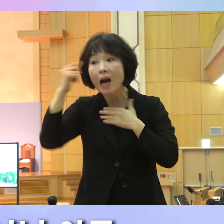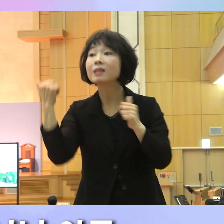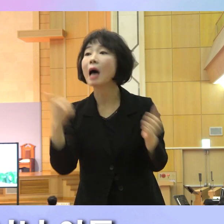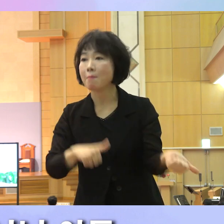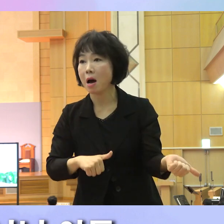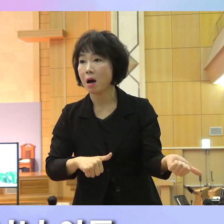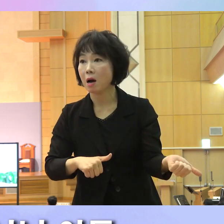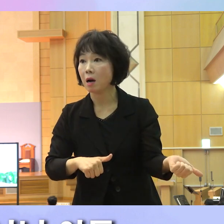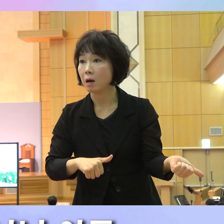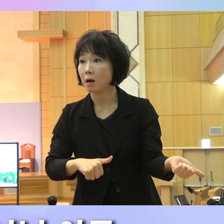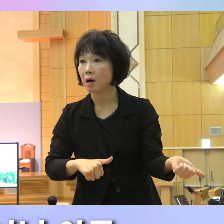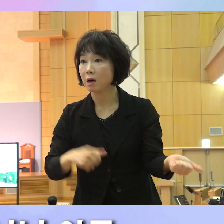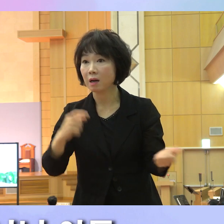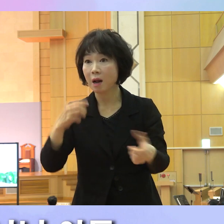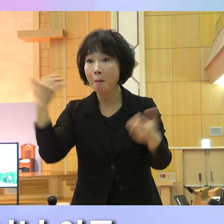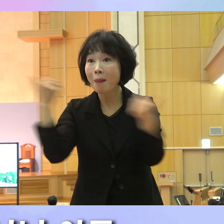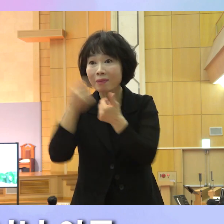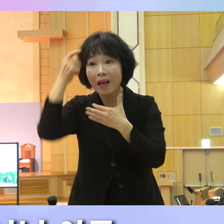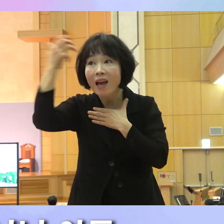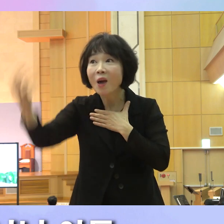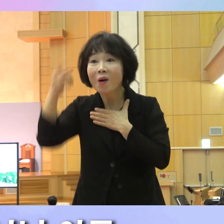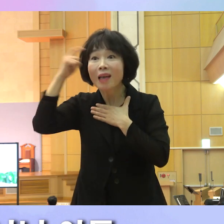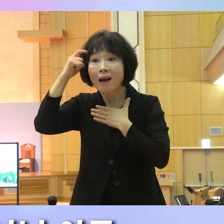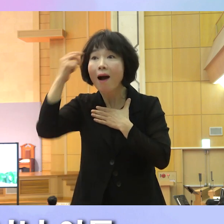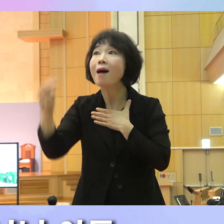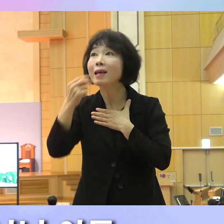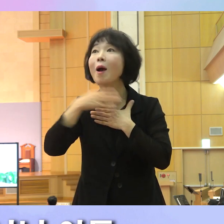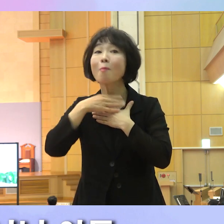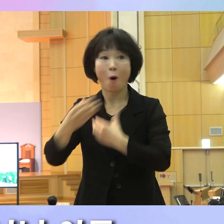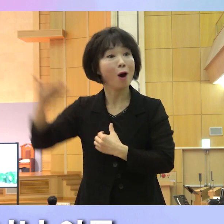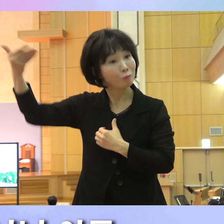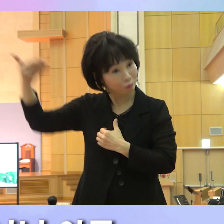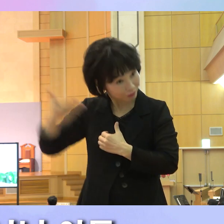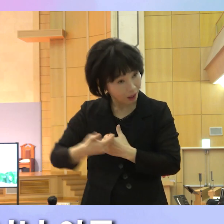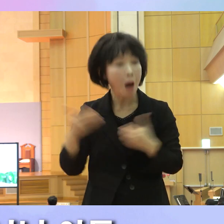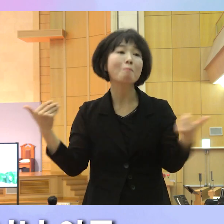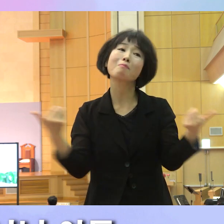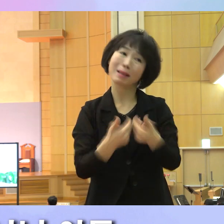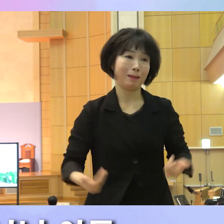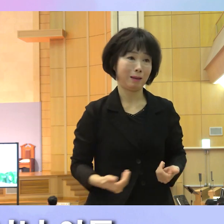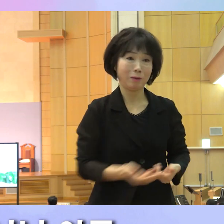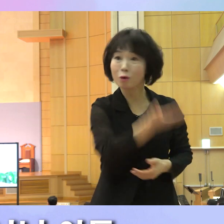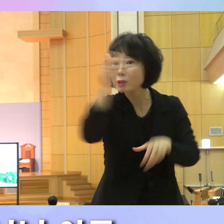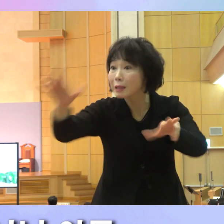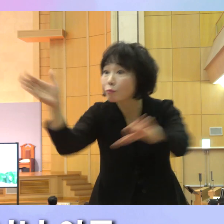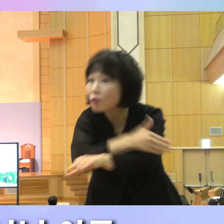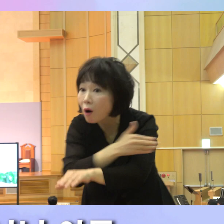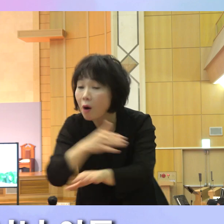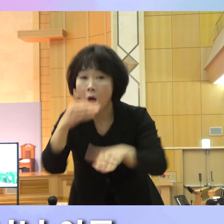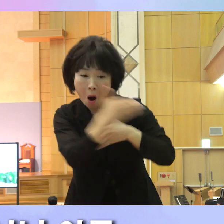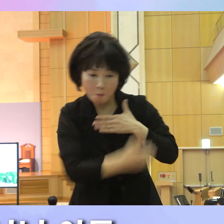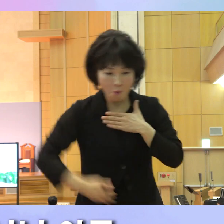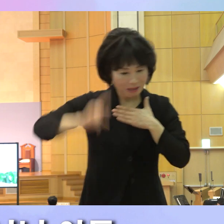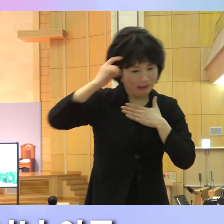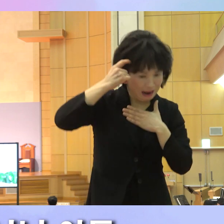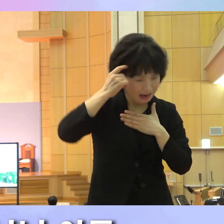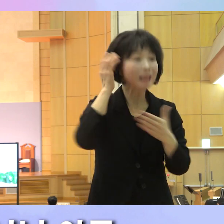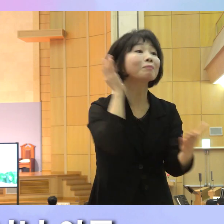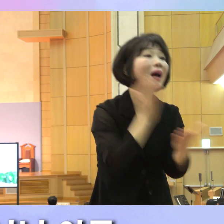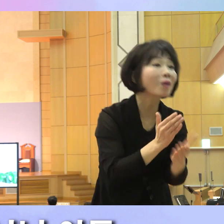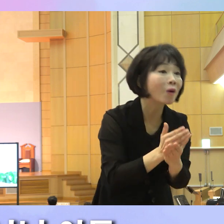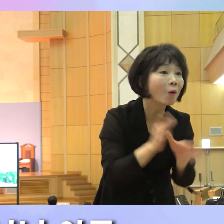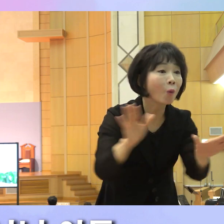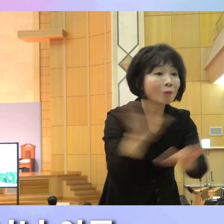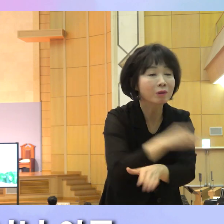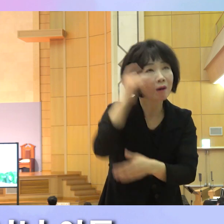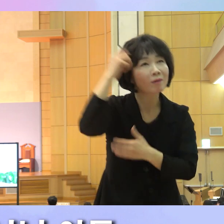사망입니다. 영의 생각은 생명과 평안입니다. 우리는 예수 믿고 난 다음에 이제부터 영의 생각해야지, 육신의